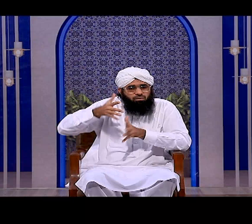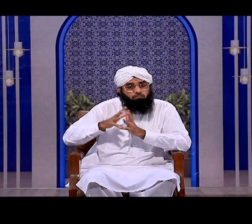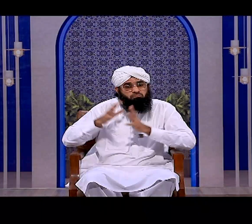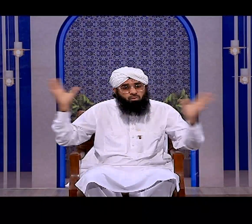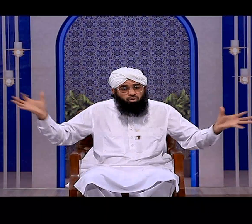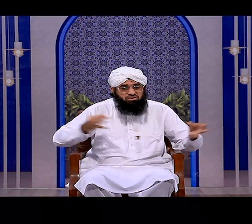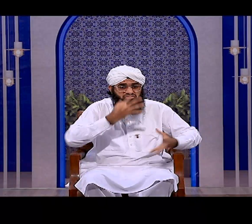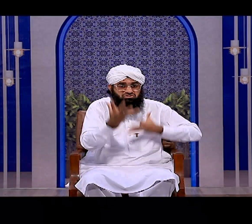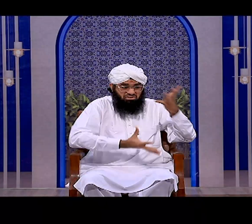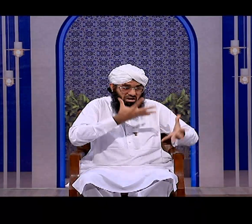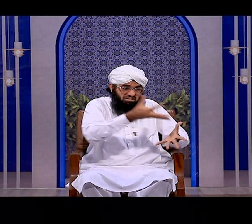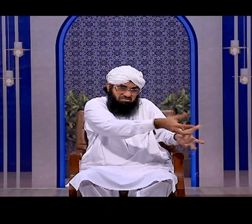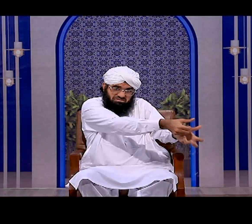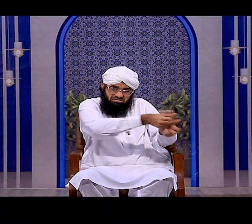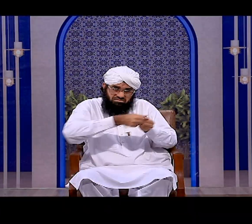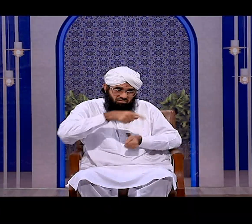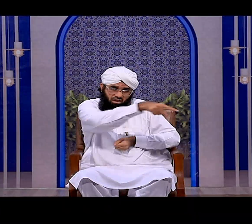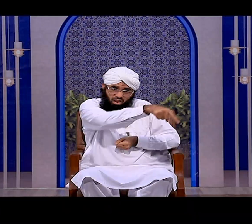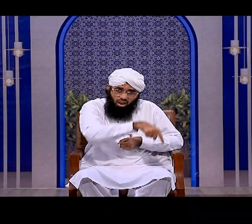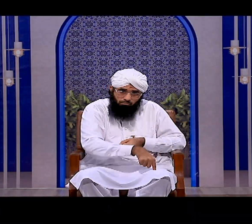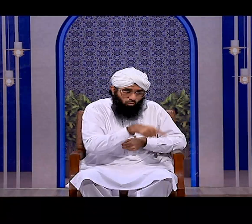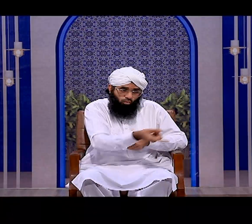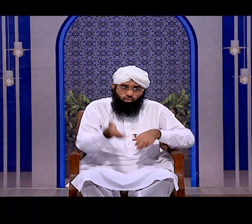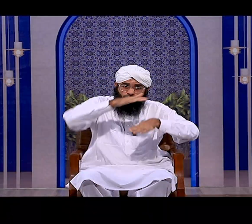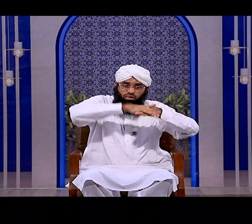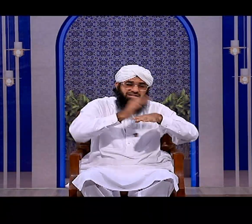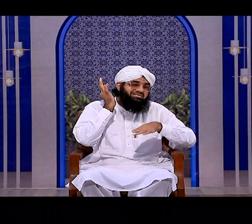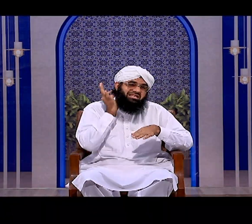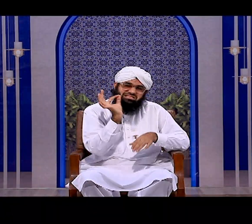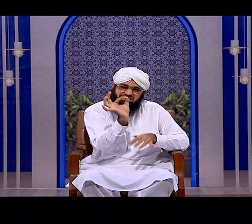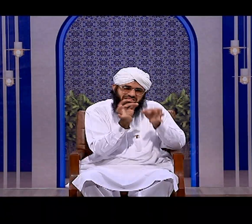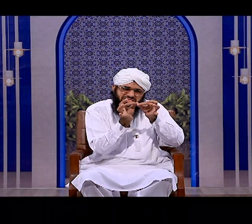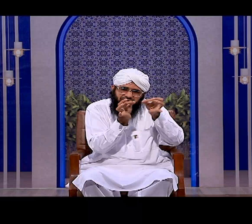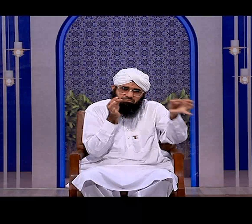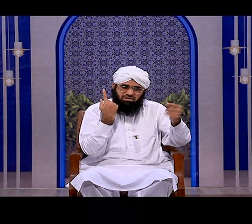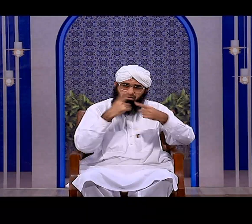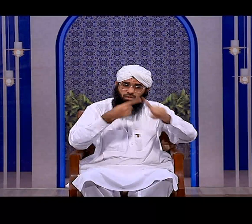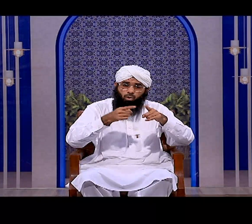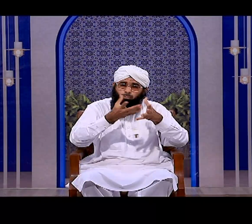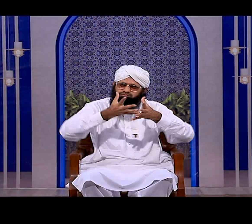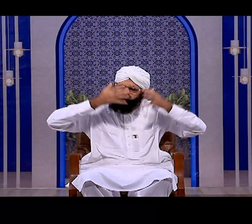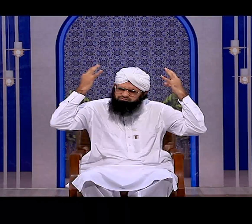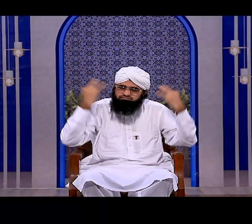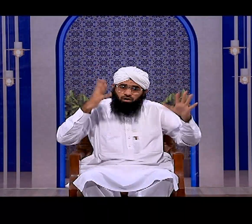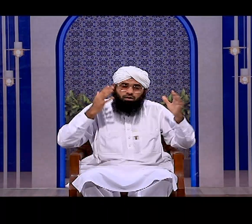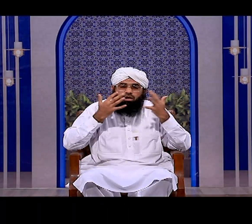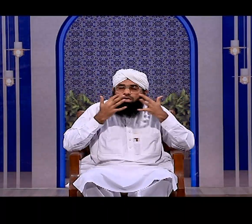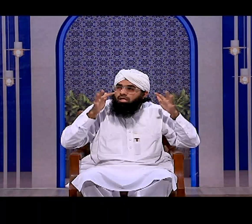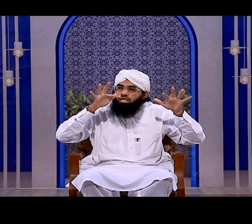آگ برسا رہا ہوگا، جہنم کو لایا جائے گا، اس کی پشت پر بال سے باریک، تلوار سے